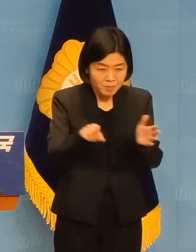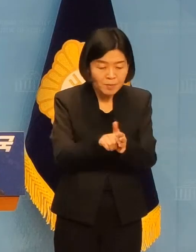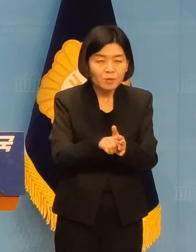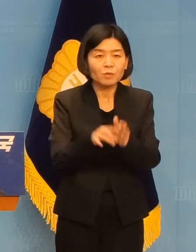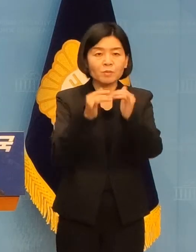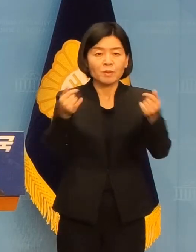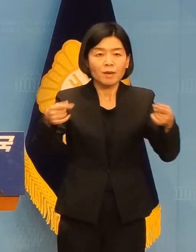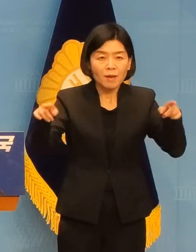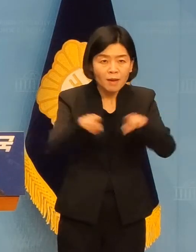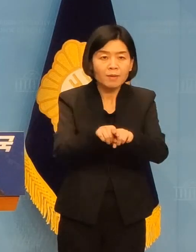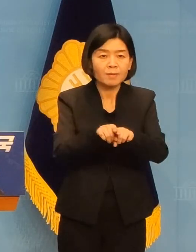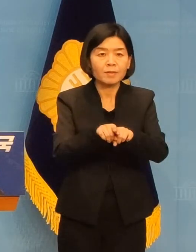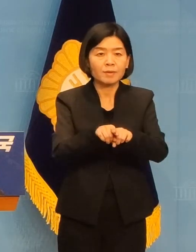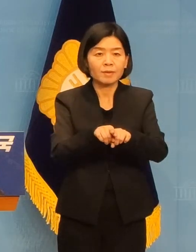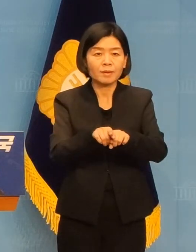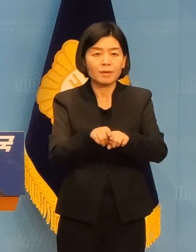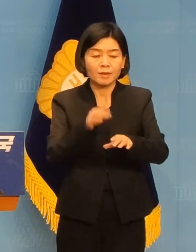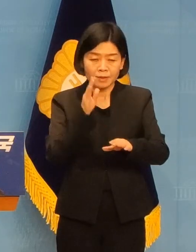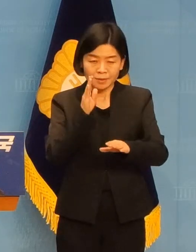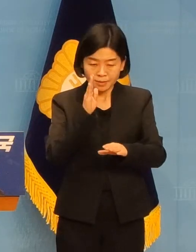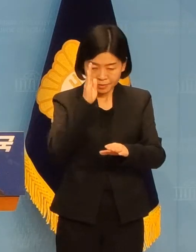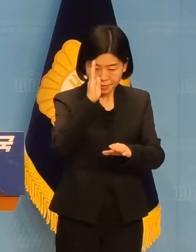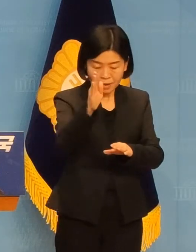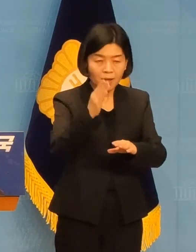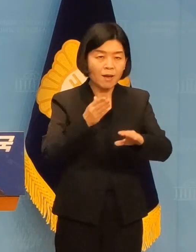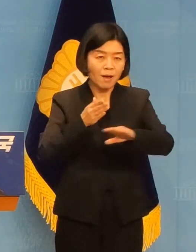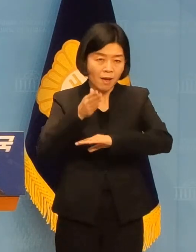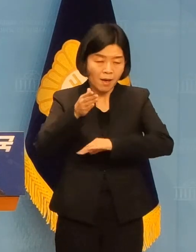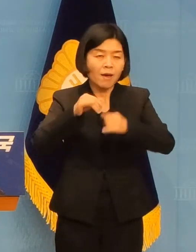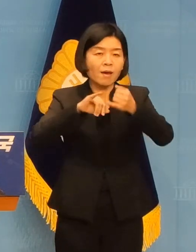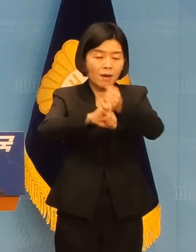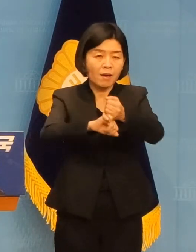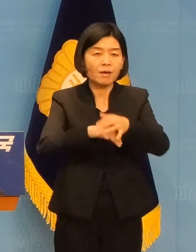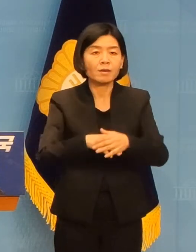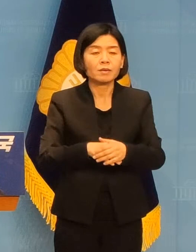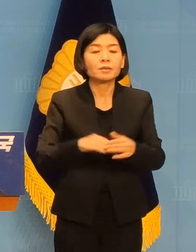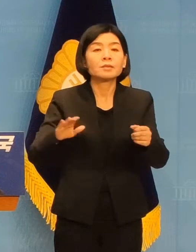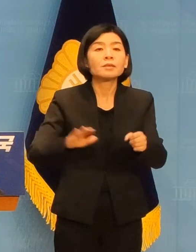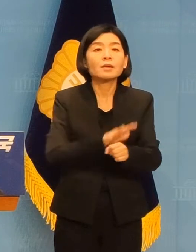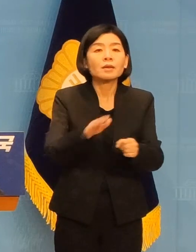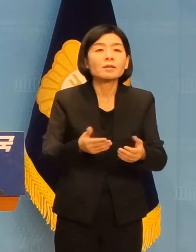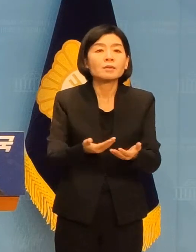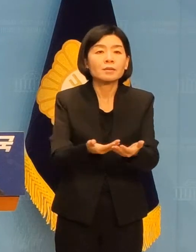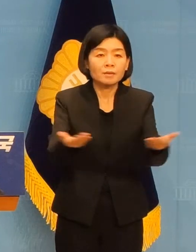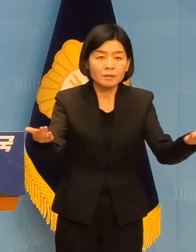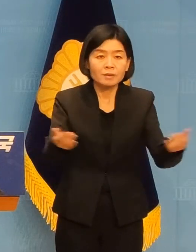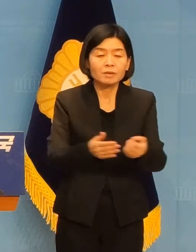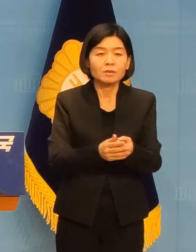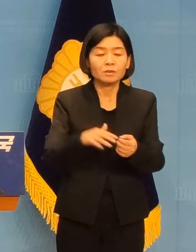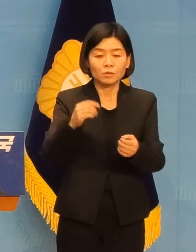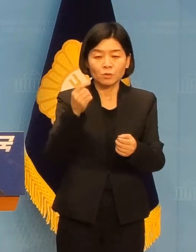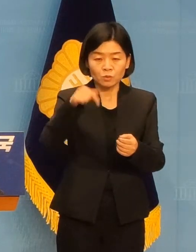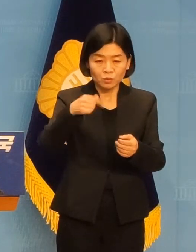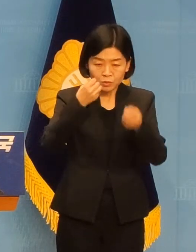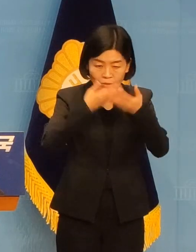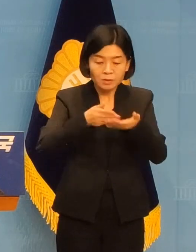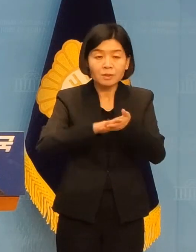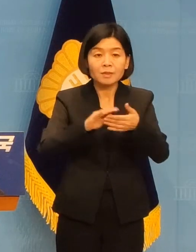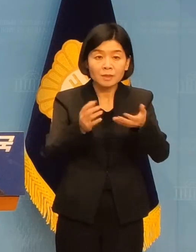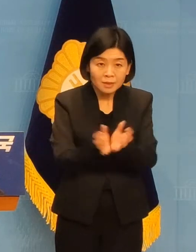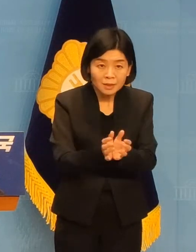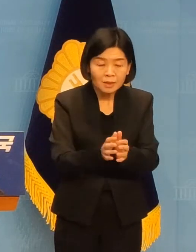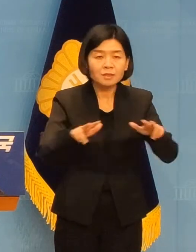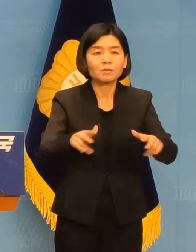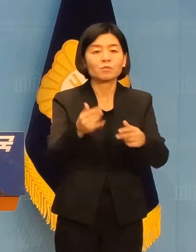함께 거침없이 나아가겠습니다. 사랑하는 당원 동지 여러분, 조국혁신당은 지금 두